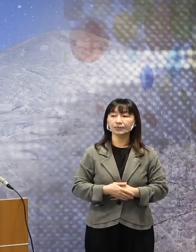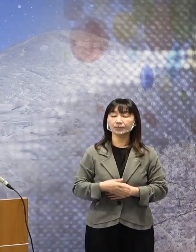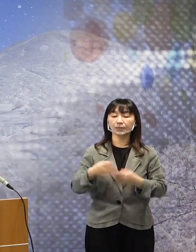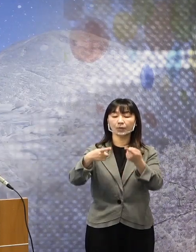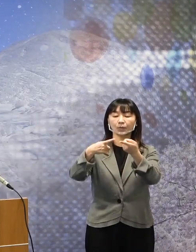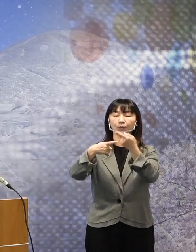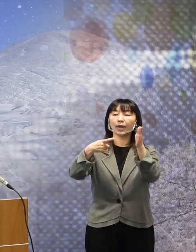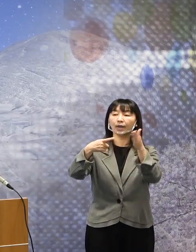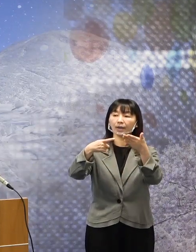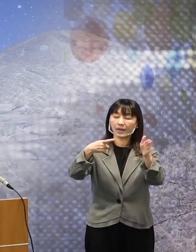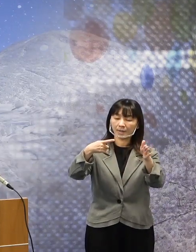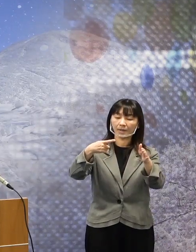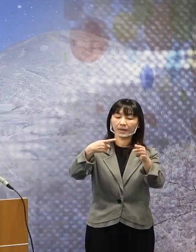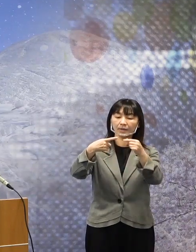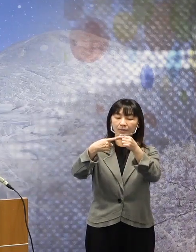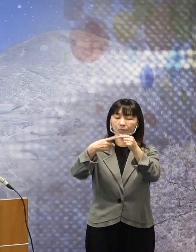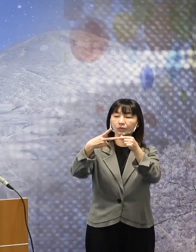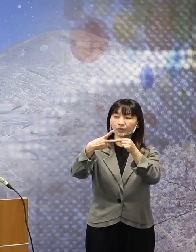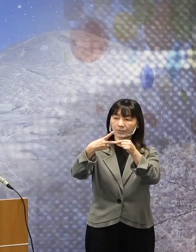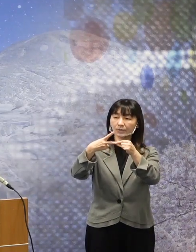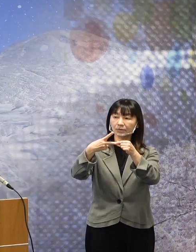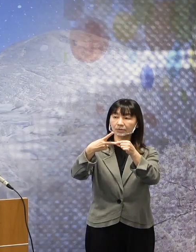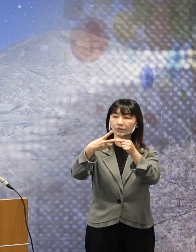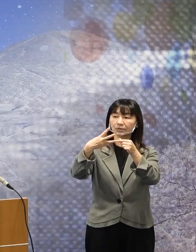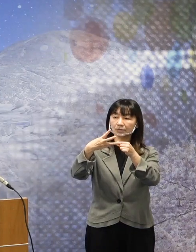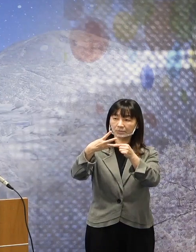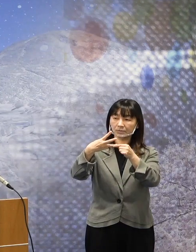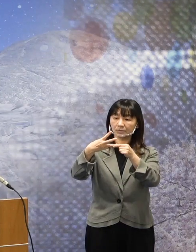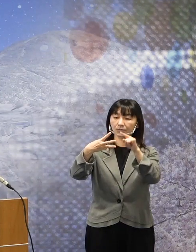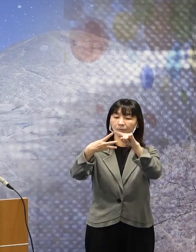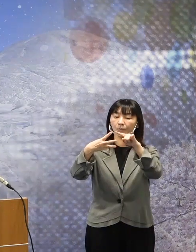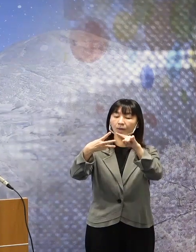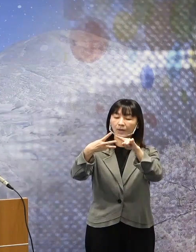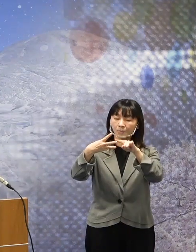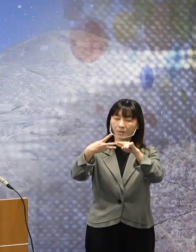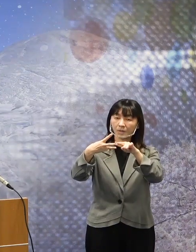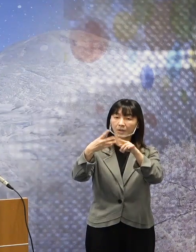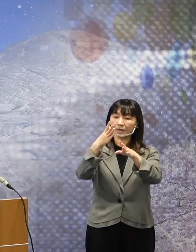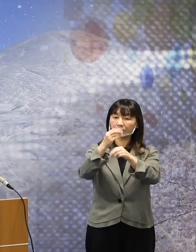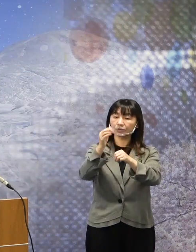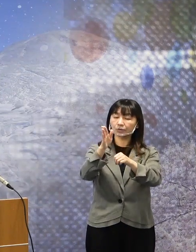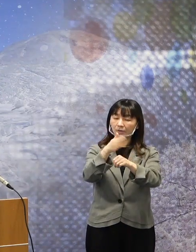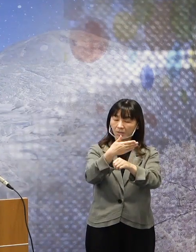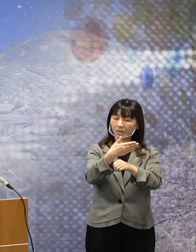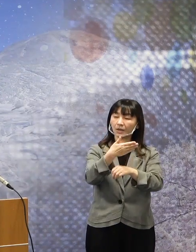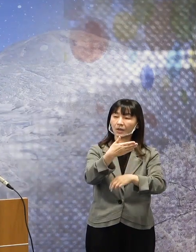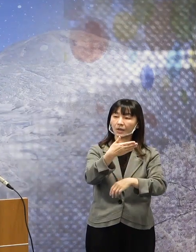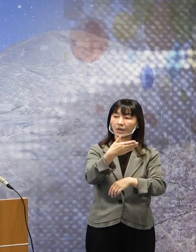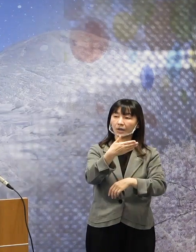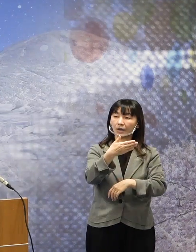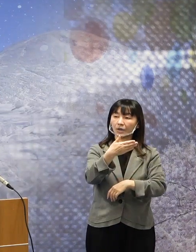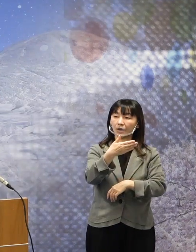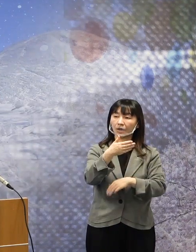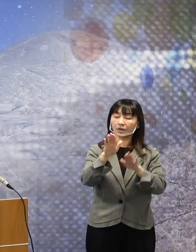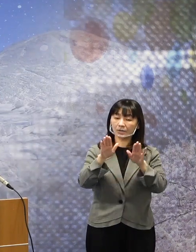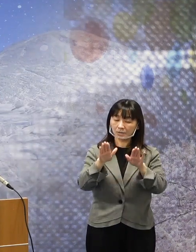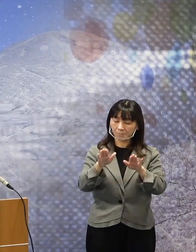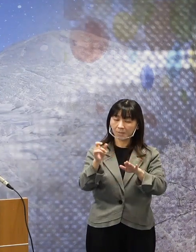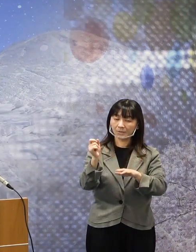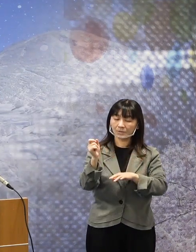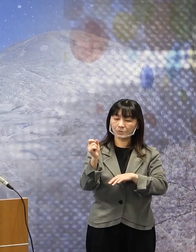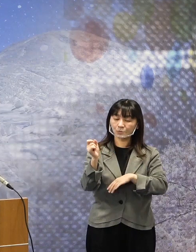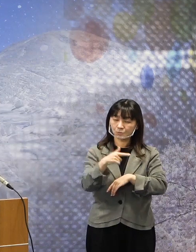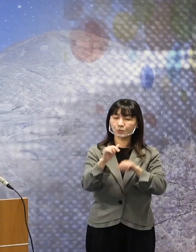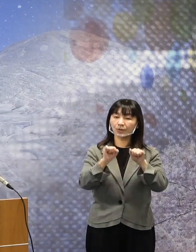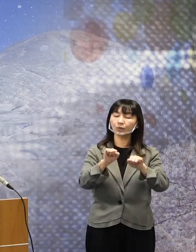から、1つ目、2つ目のこの項目、こちらはいつから、いつかというか、まあ、多分今すぐ出ますか、早急だと思うん